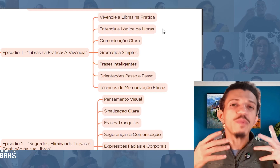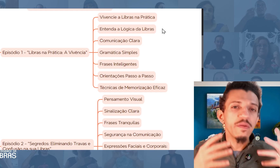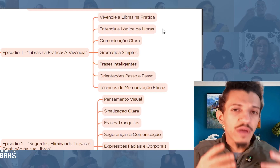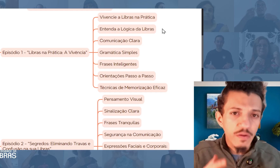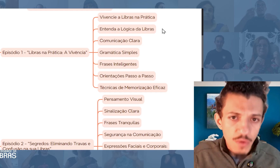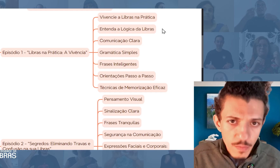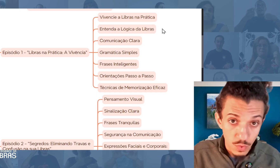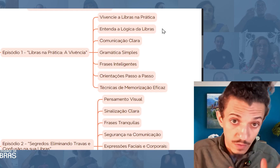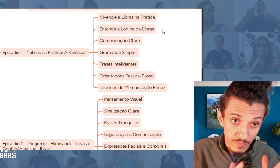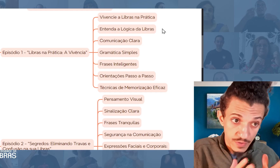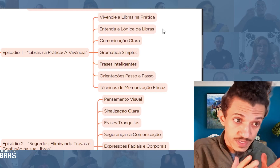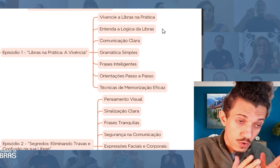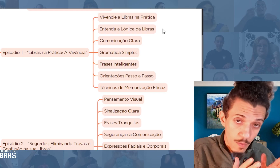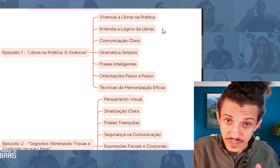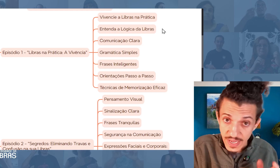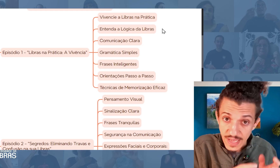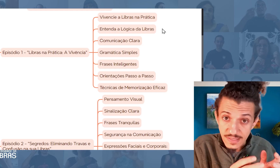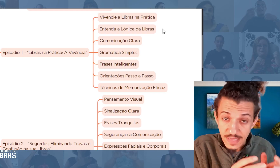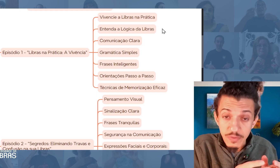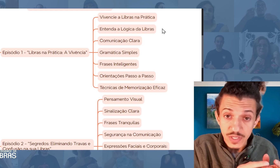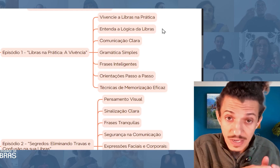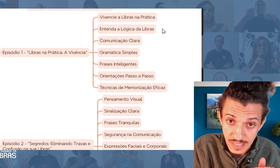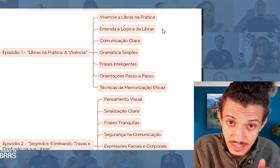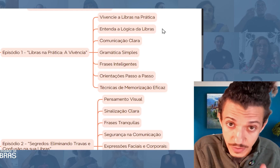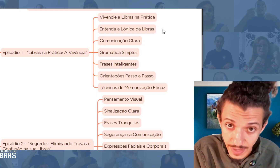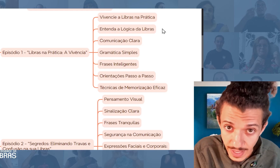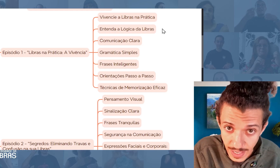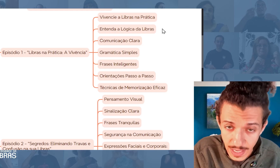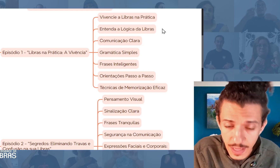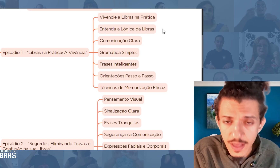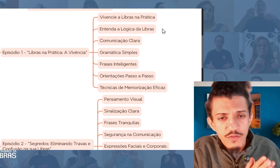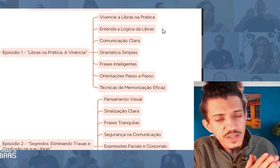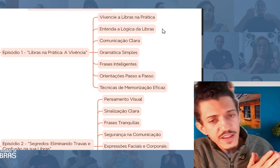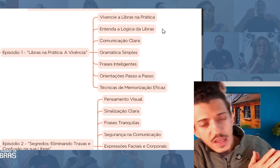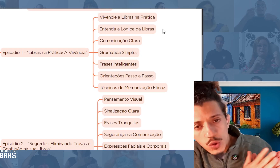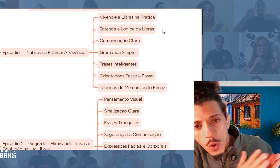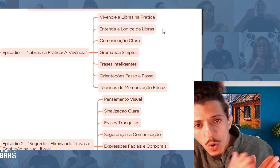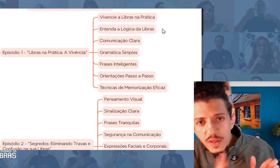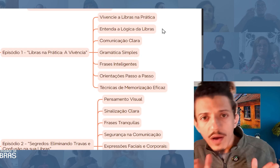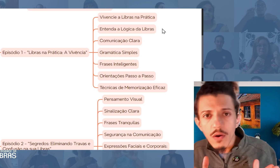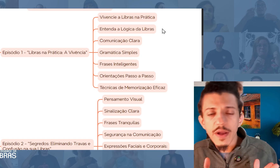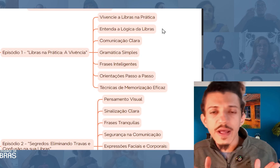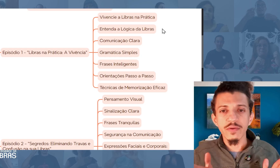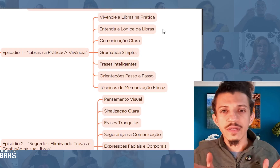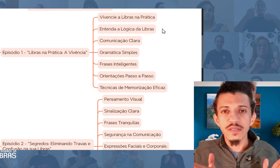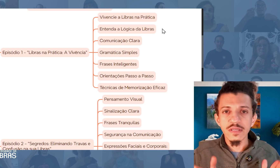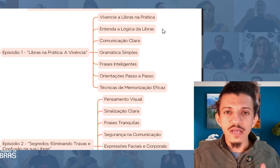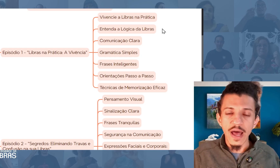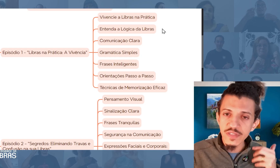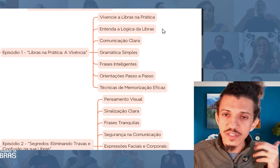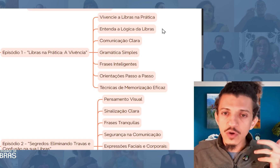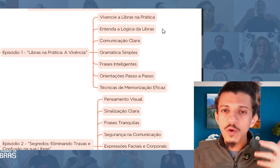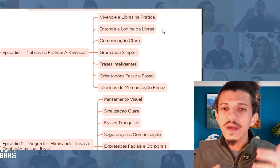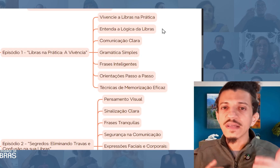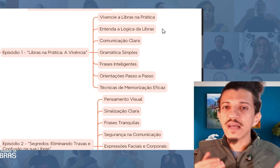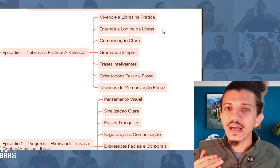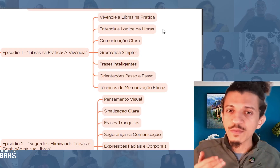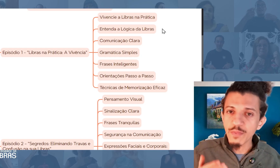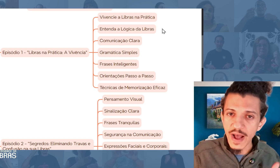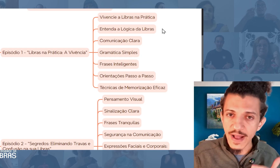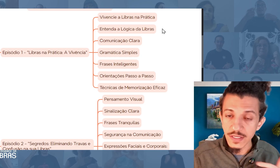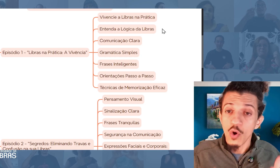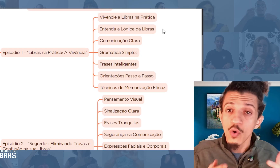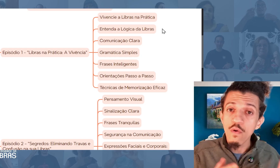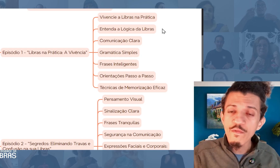primeiro momento, quando você começa, você recebe o seu acesso a ele, você vai ter toda a orientação necessária para você já começar as